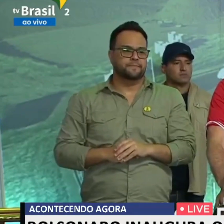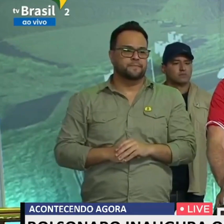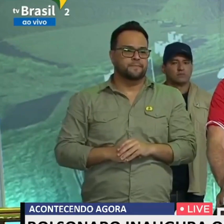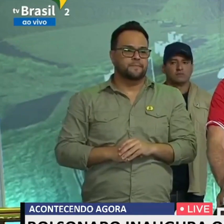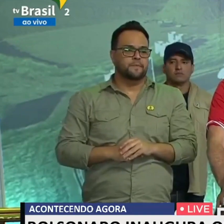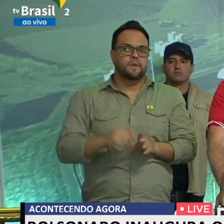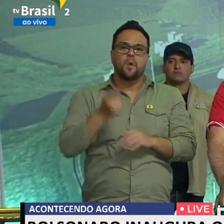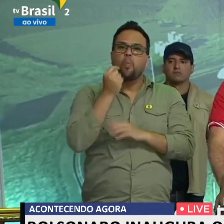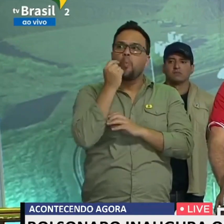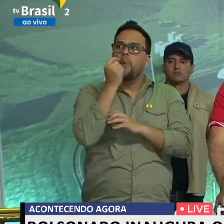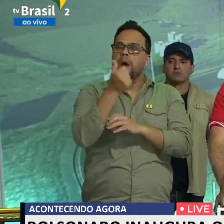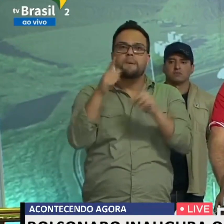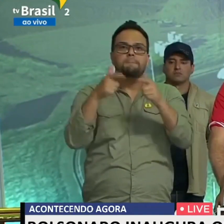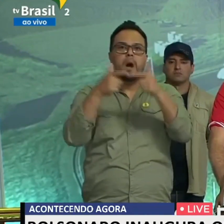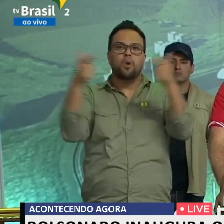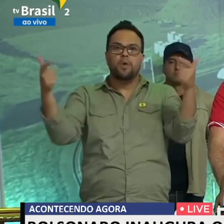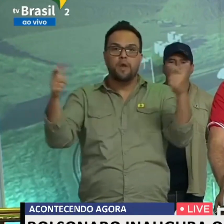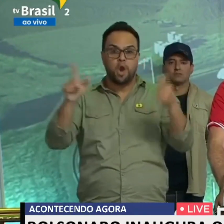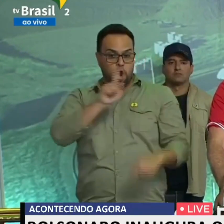Quase todos os governadores